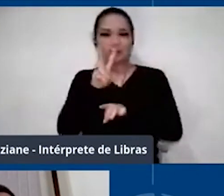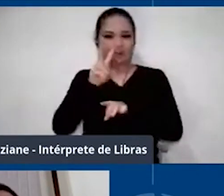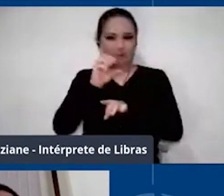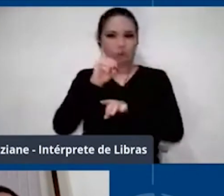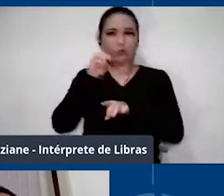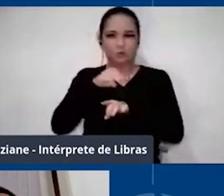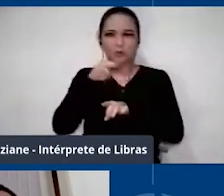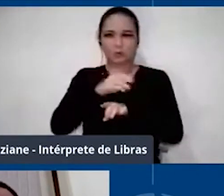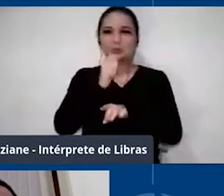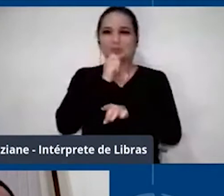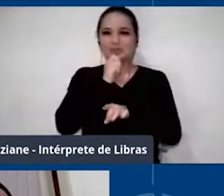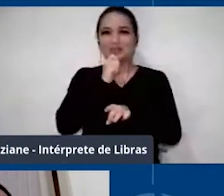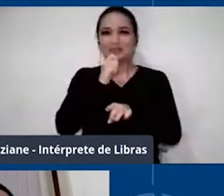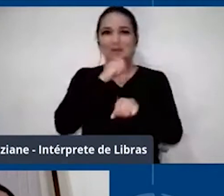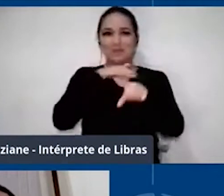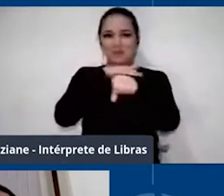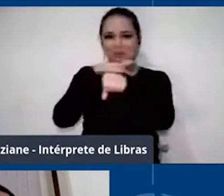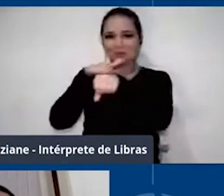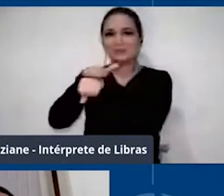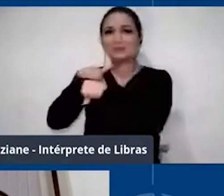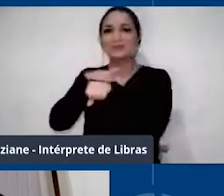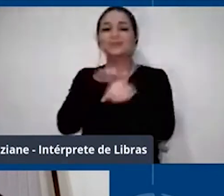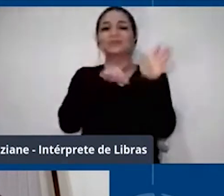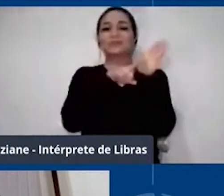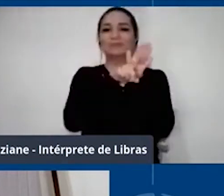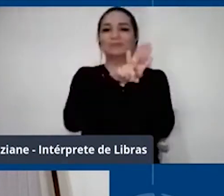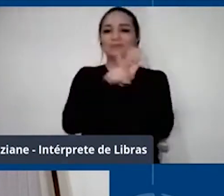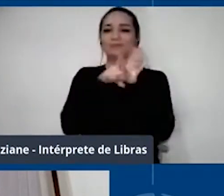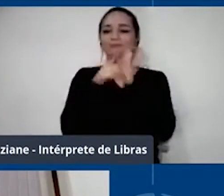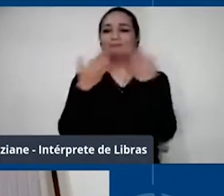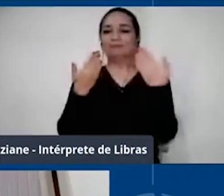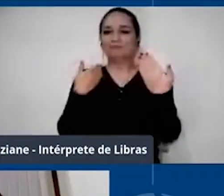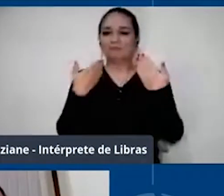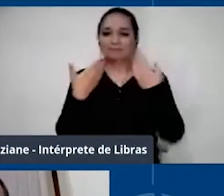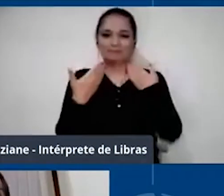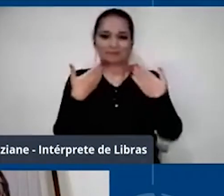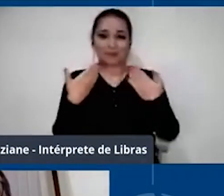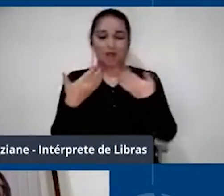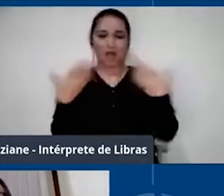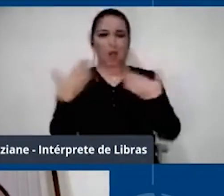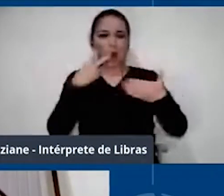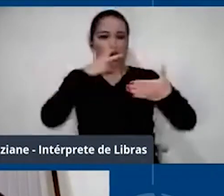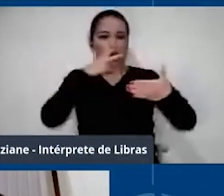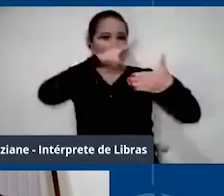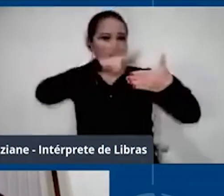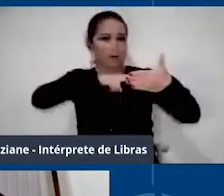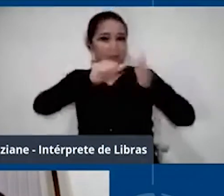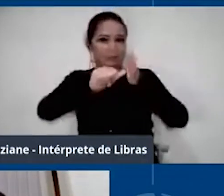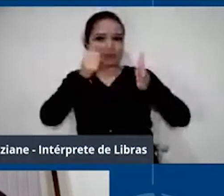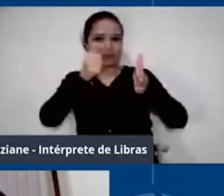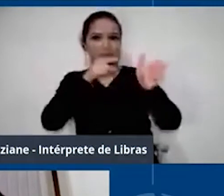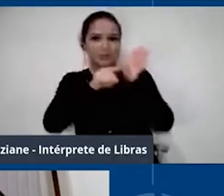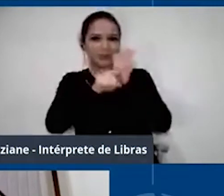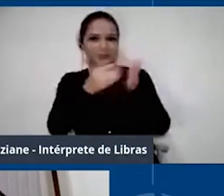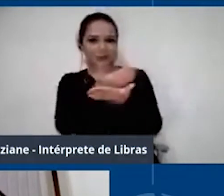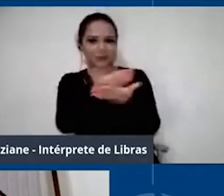ainda aqui para transcorrer aí com as perguntas. Eu vou já ler a primeira pergunta para a senhora.